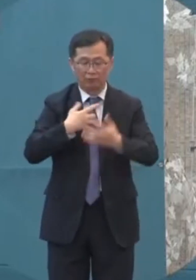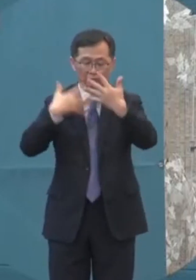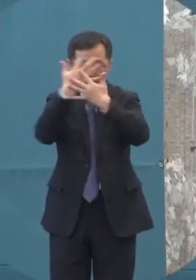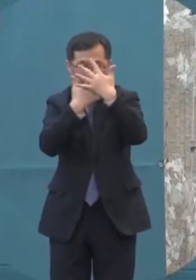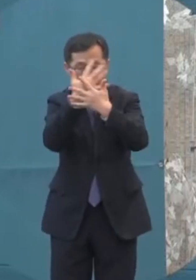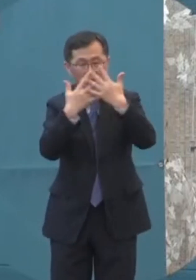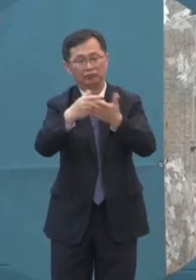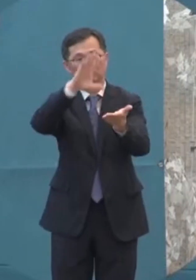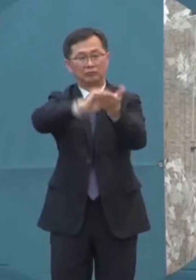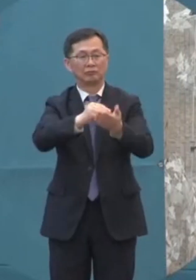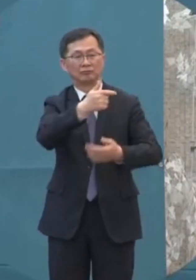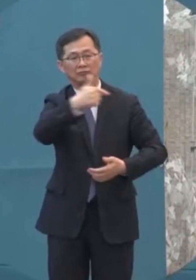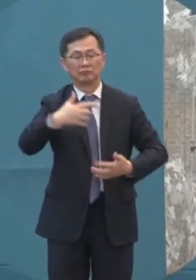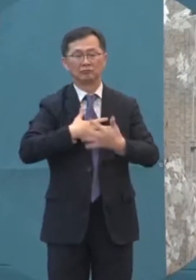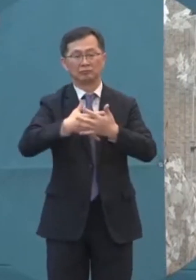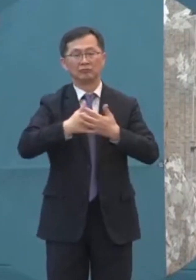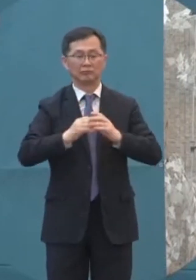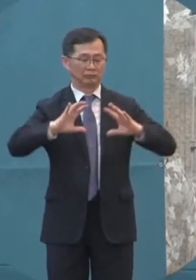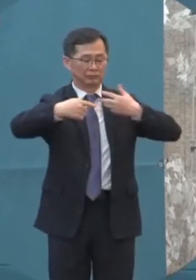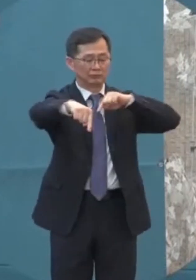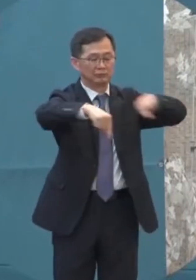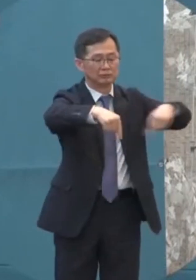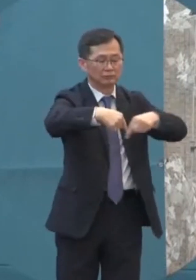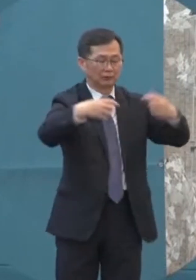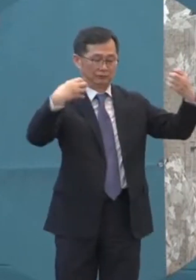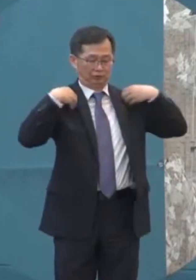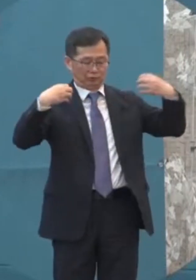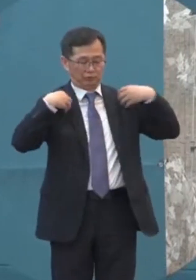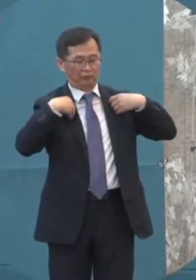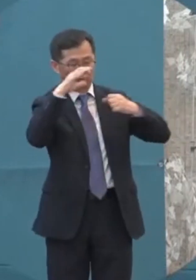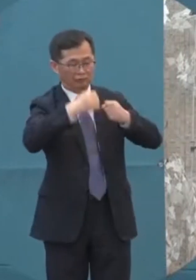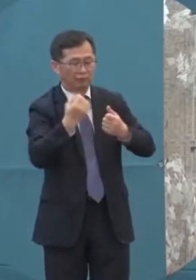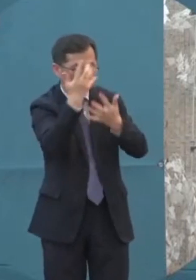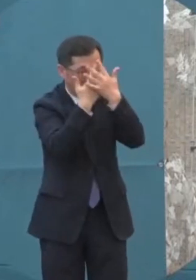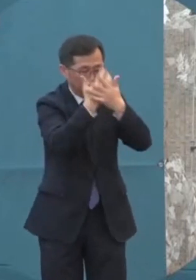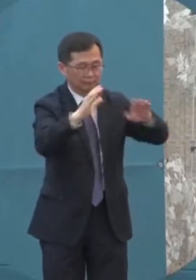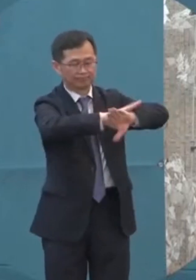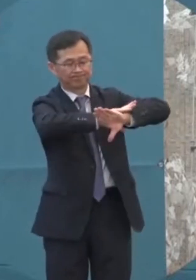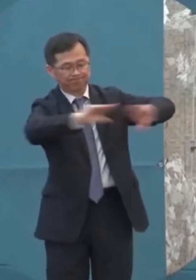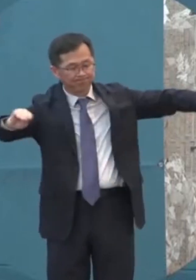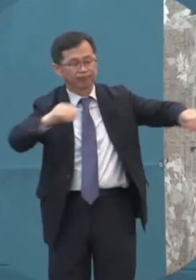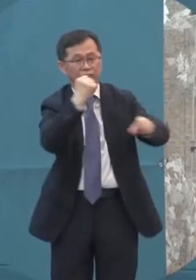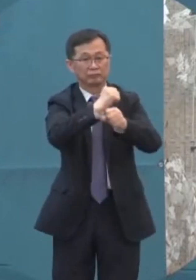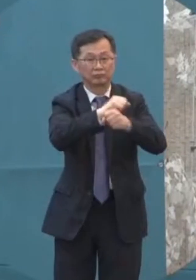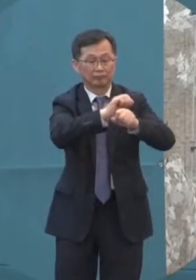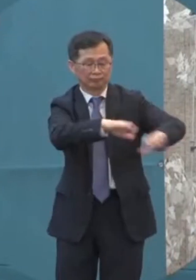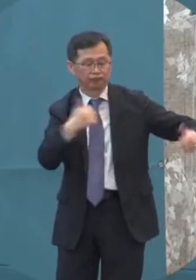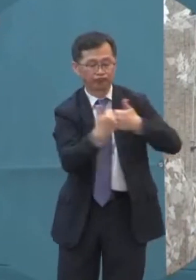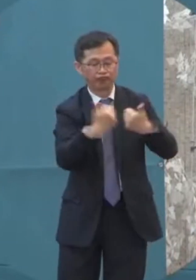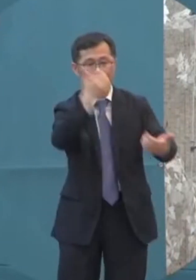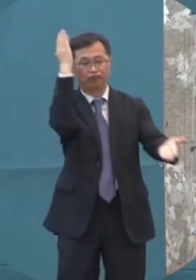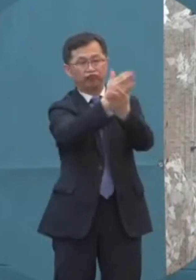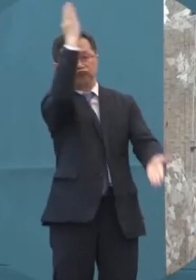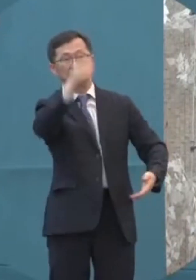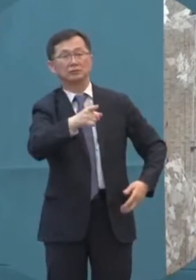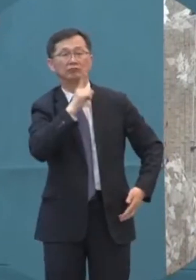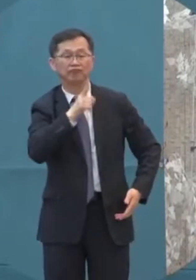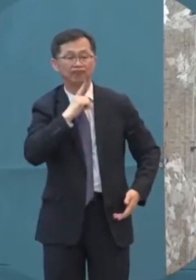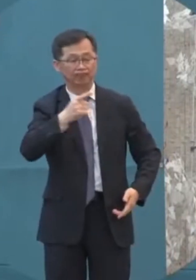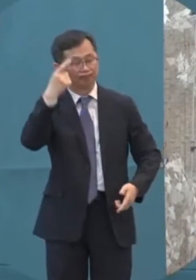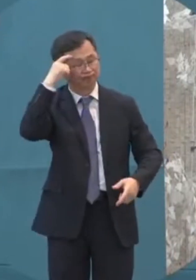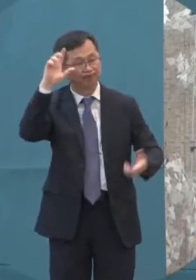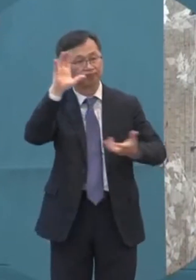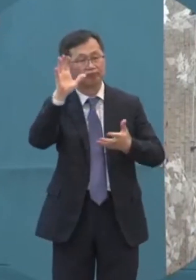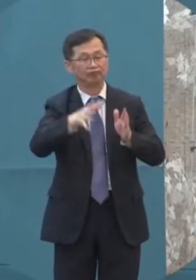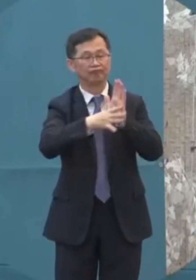불확실성입니다. 정부가 나서서 이 불확실성을 빨리 해결하자는데 그 협상하지 말라고 요구하는 그런